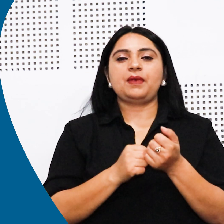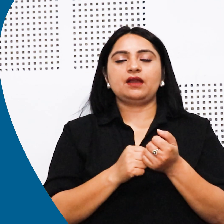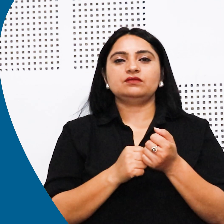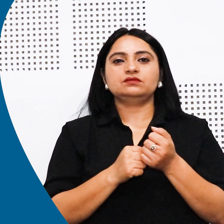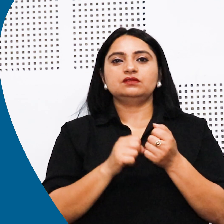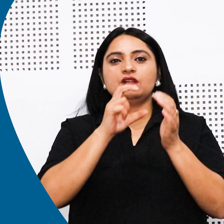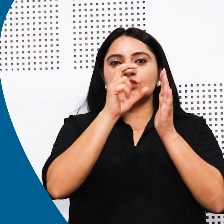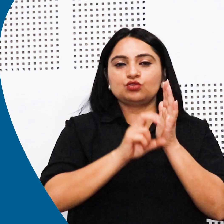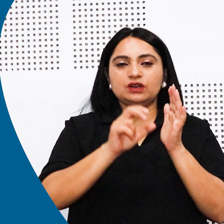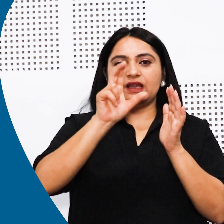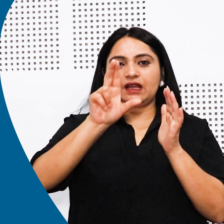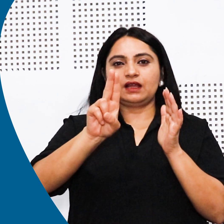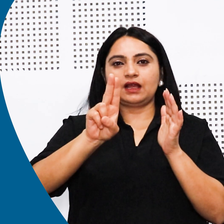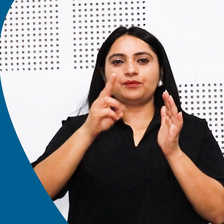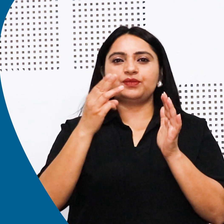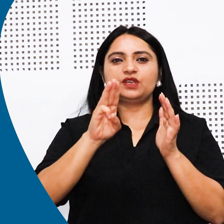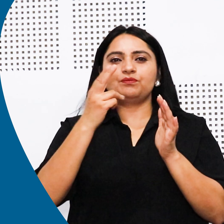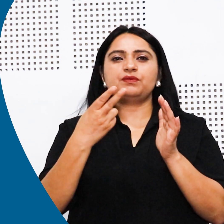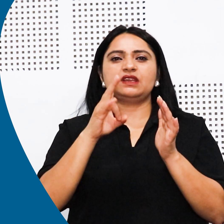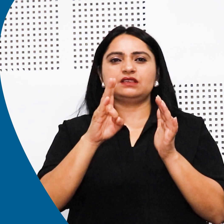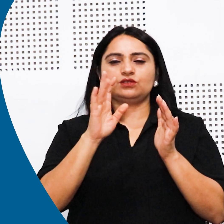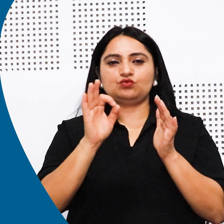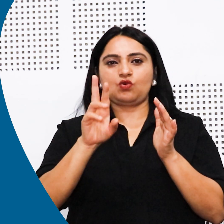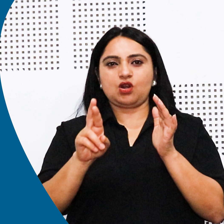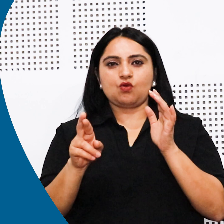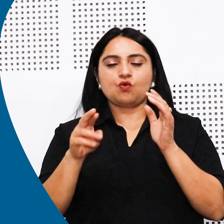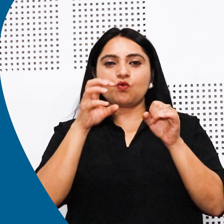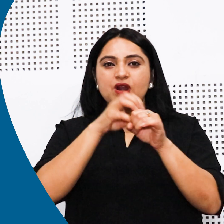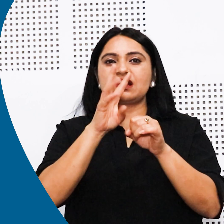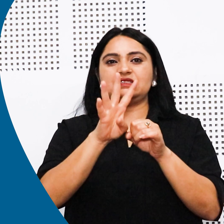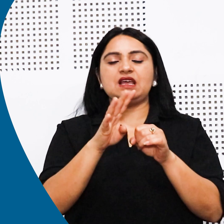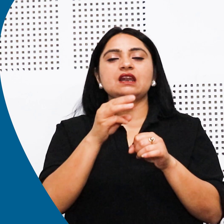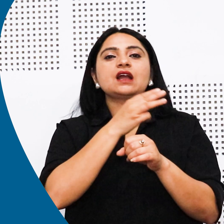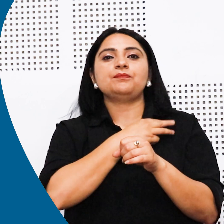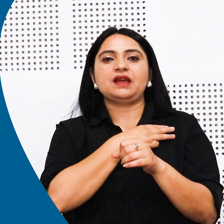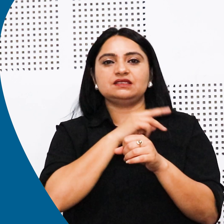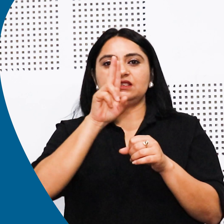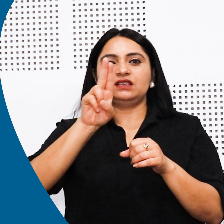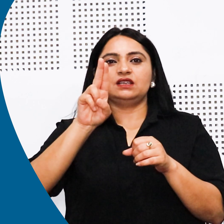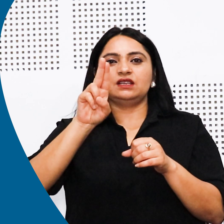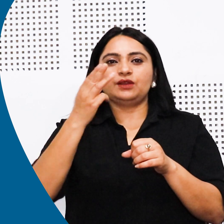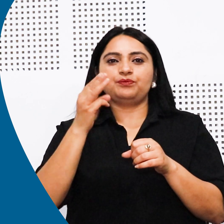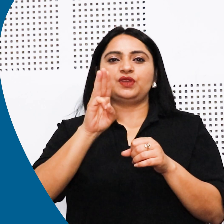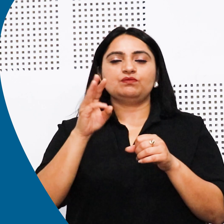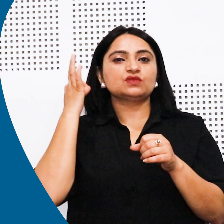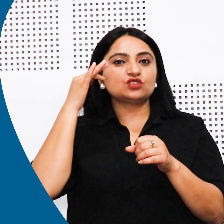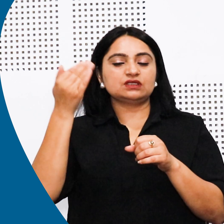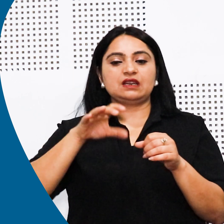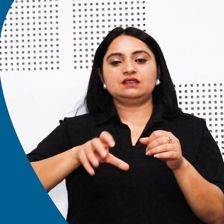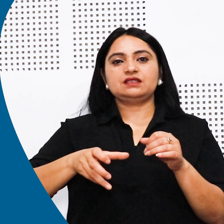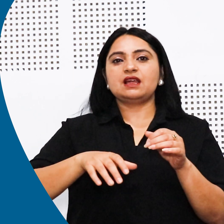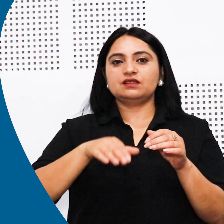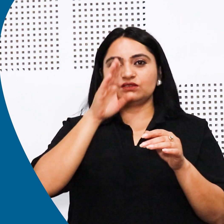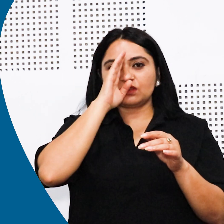आउँछन्। दोलखा भीमेश्वर नगरपालिका वडा नम्बर 4 का स्थानीय भीम बहादुर श्रेष्ठलाई स्थानीय सरकार